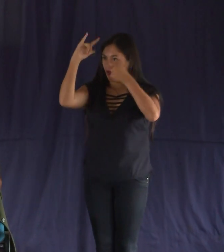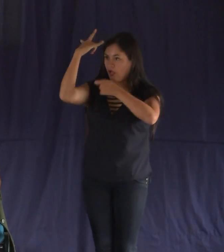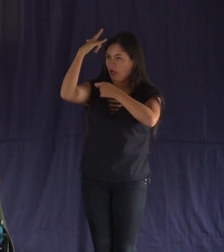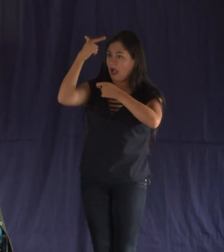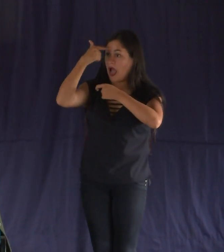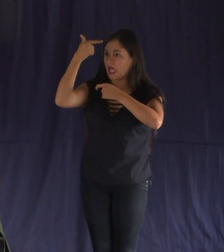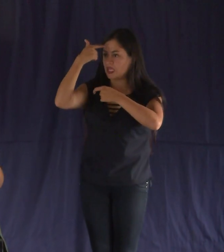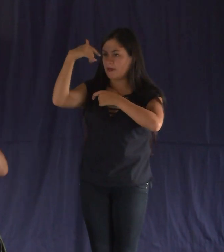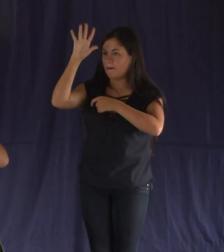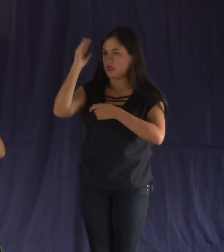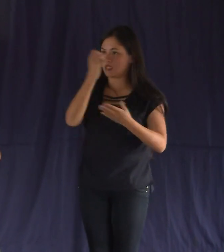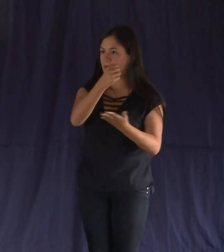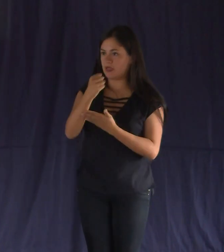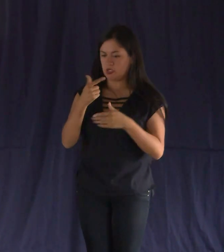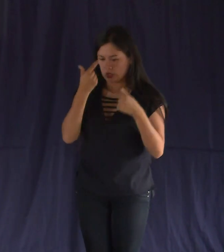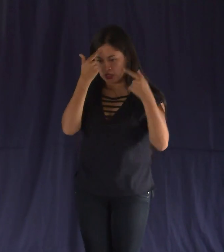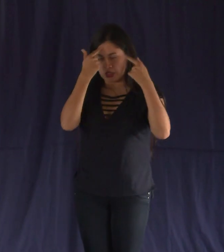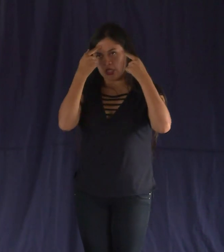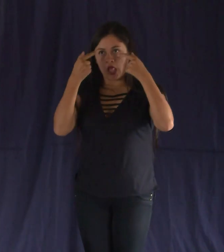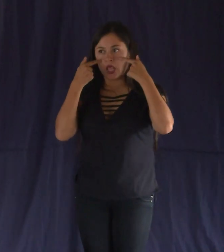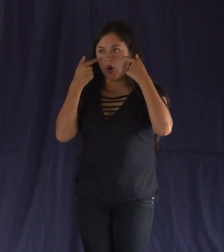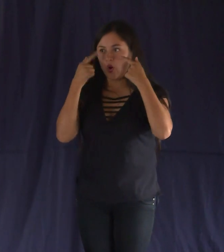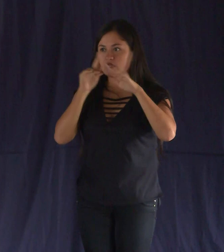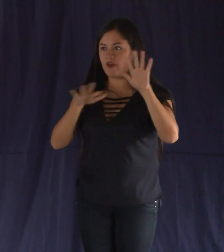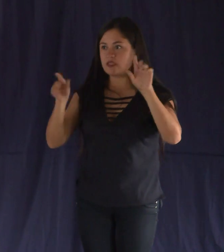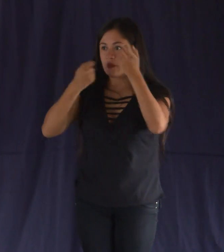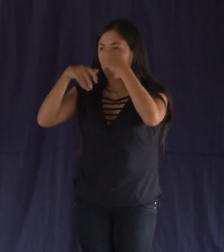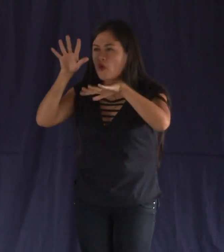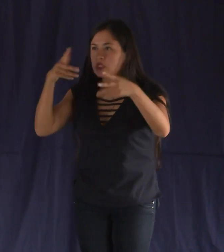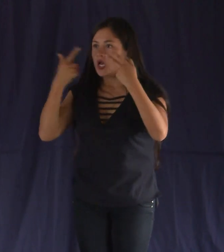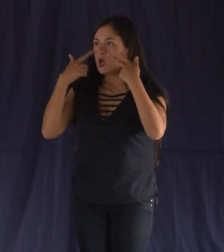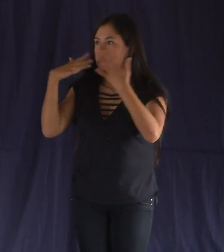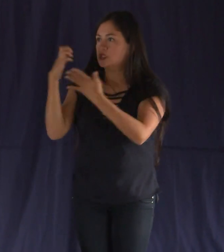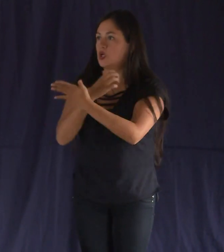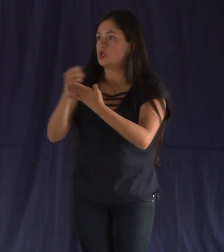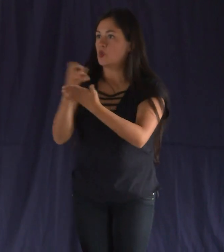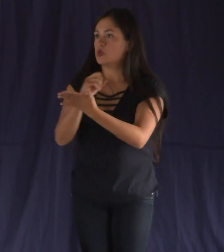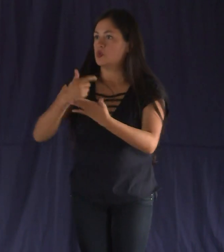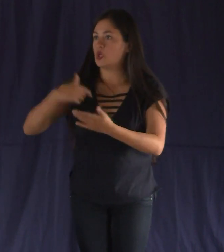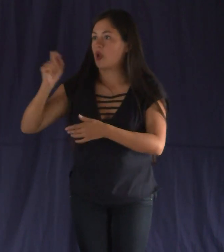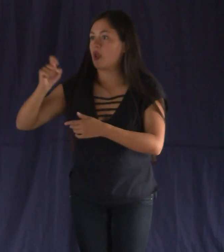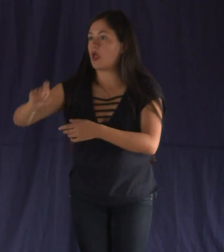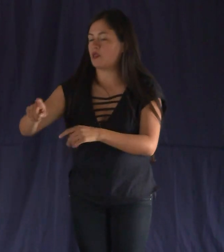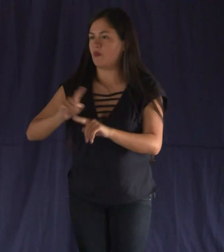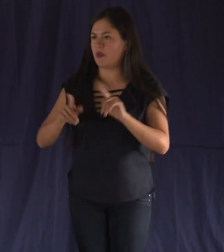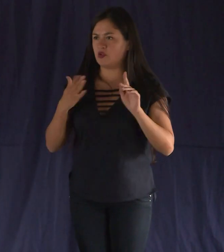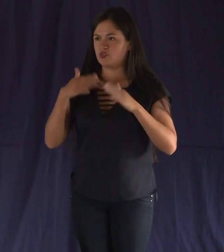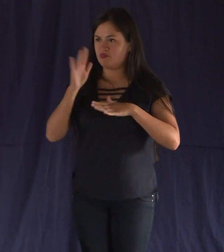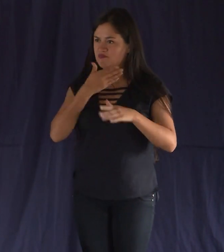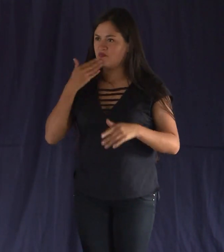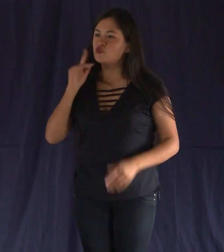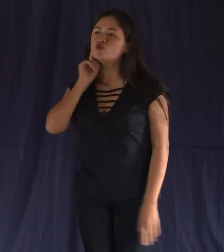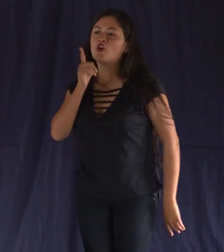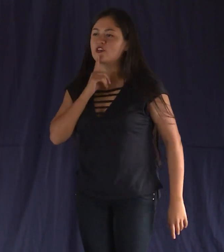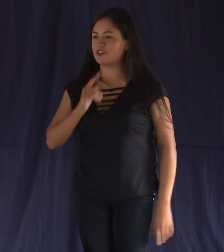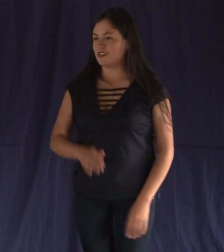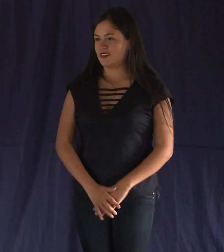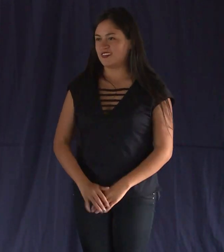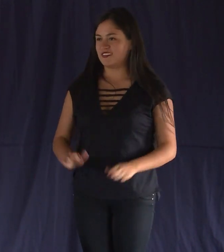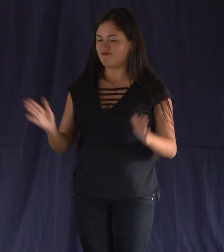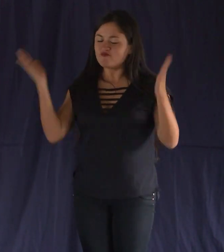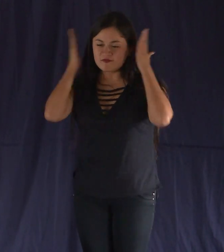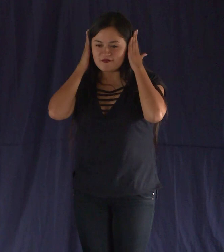cabezas. Y por ahí, y por los ojos, es que nos meten todo ese tema. Pero hagámonos los sordos, seamos críticos